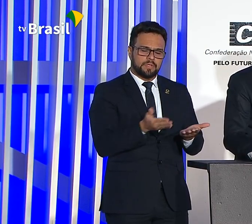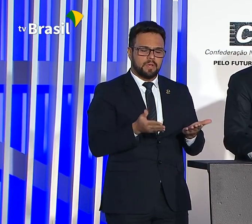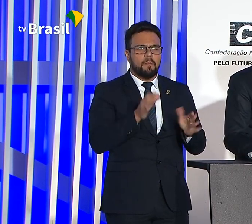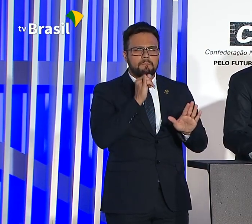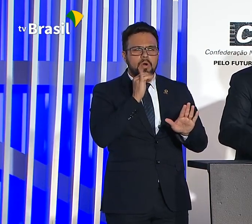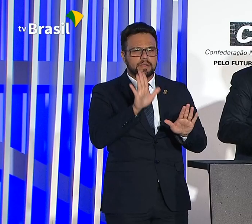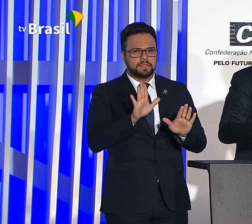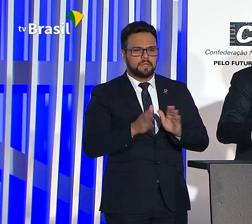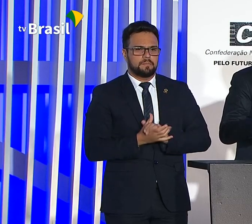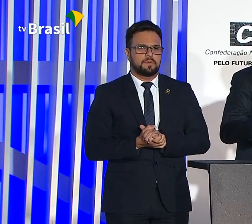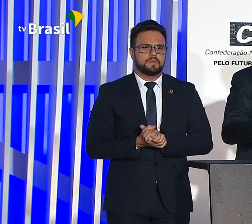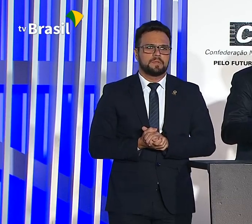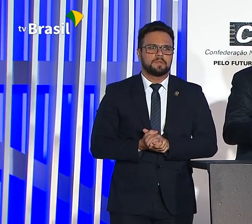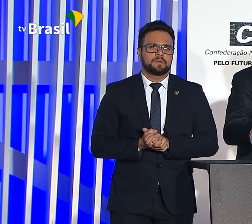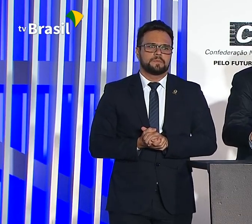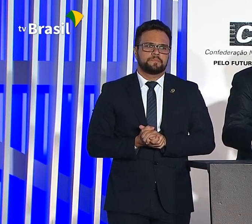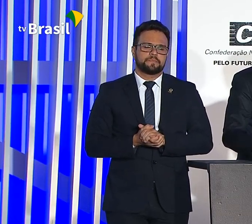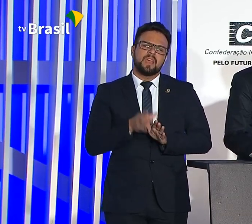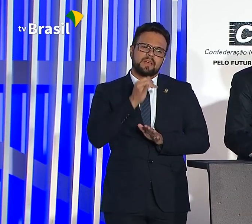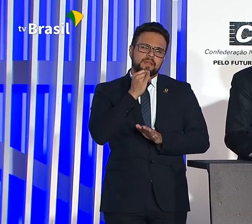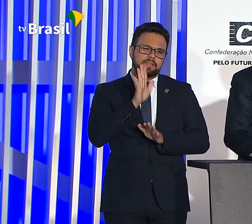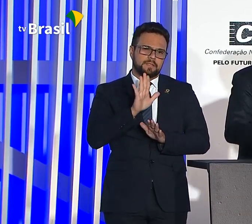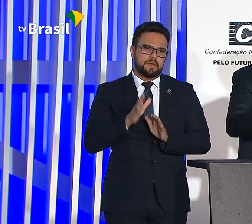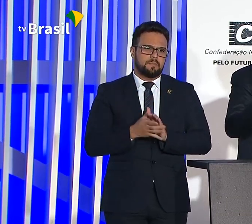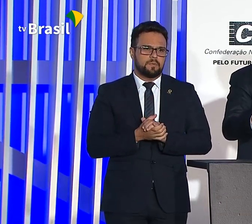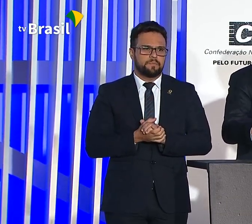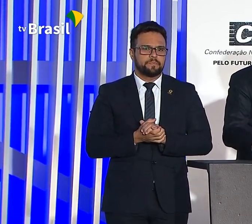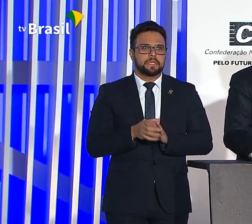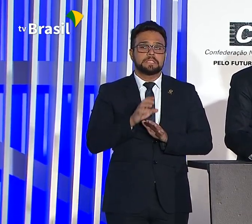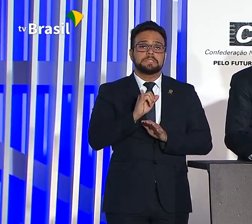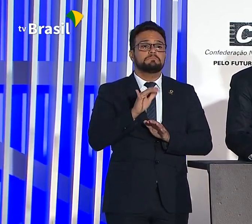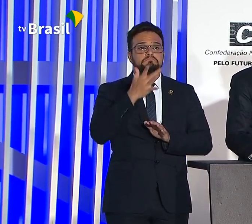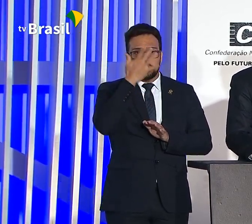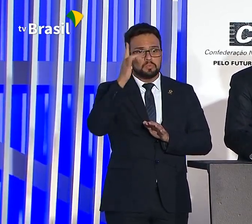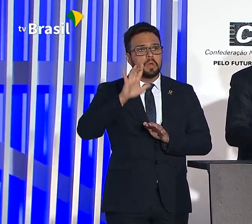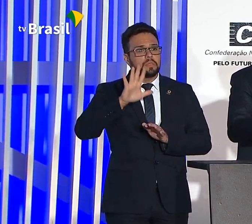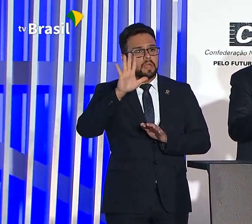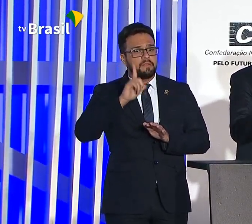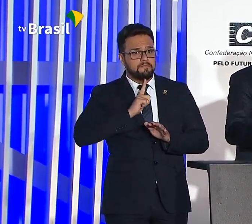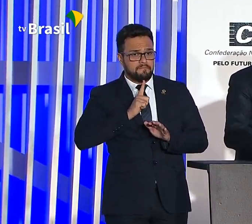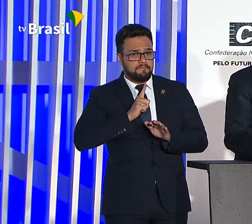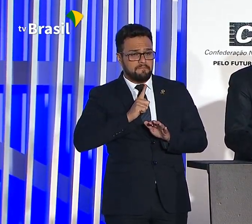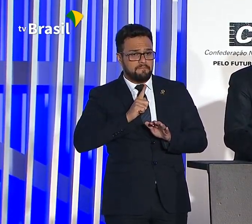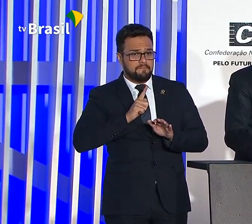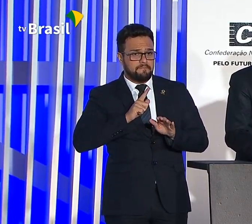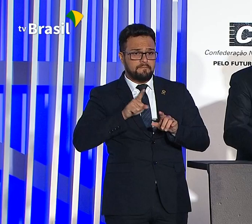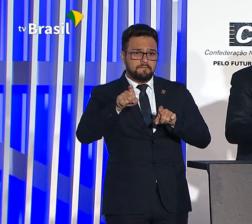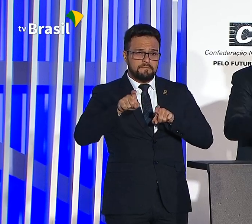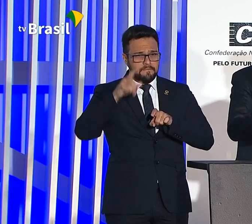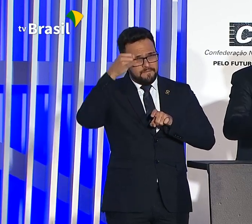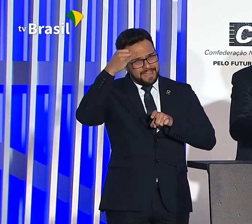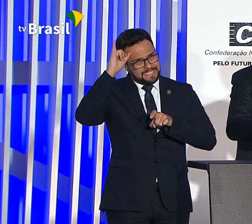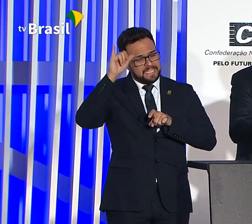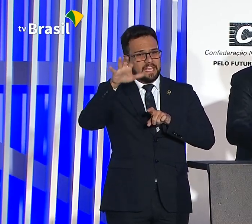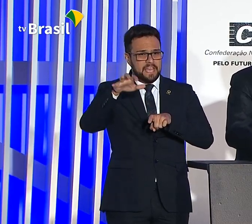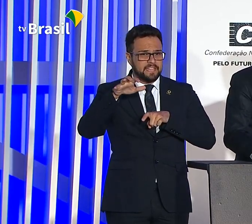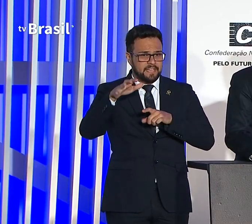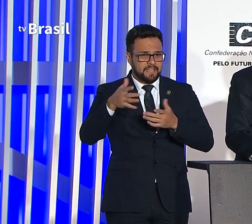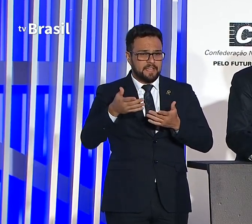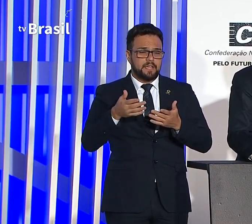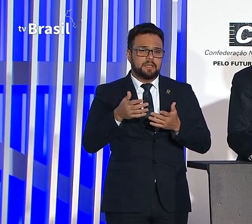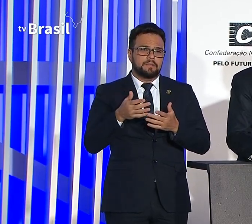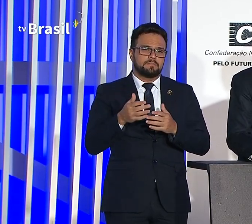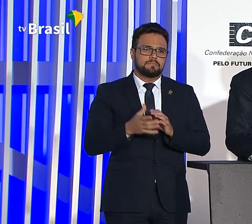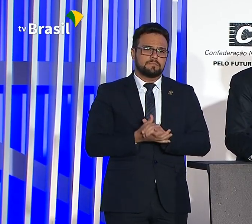exemplo um exemplo aqui um pouco exagerado quem tem uma fazenda e resolveu criar a fazer pequenos